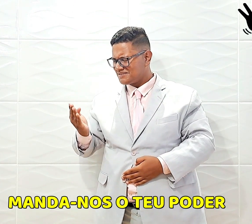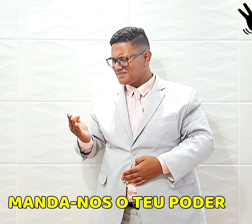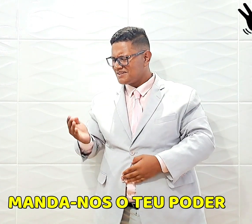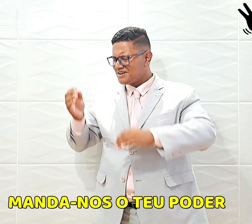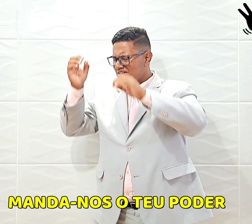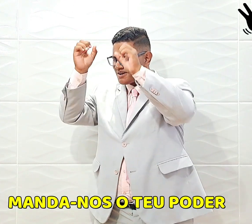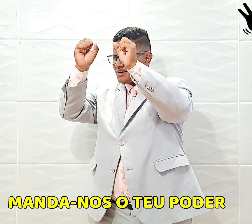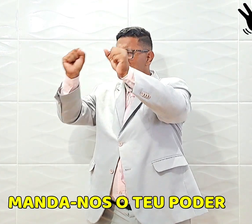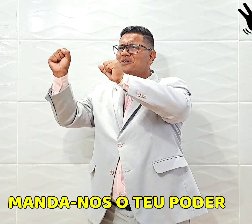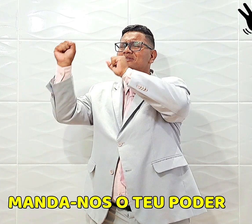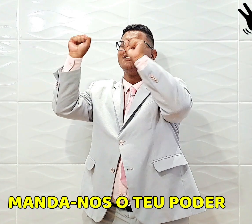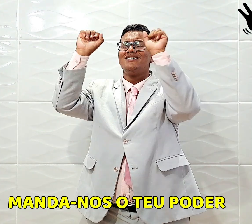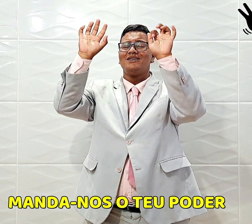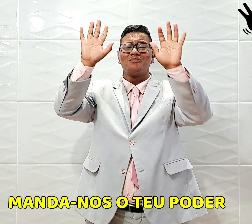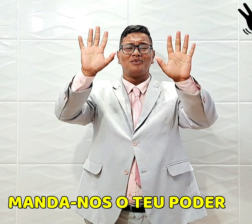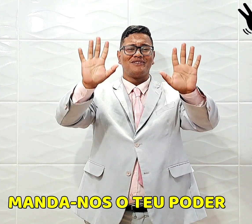o teu poder,